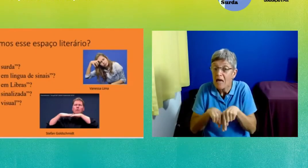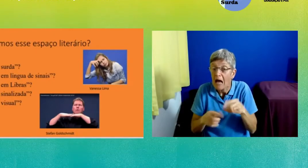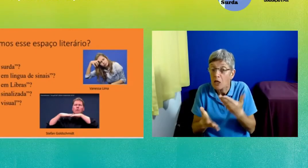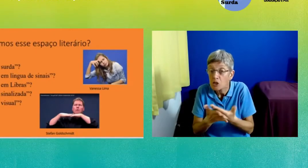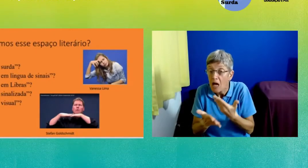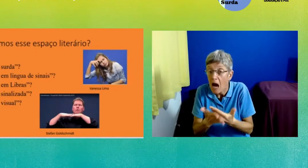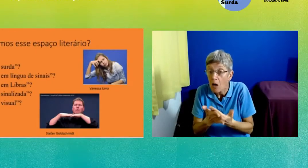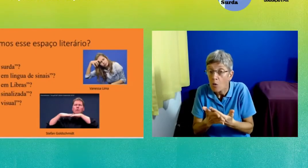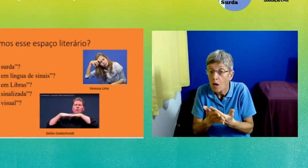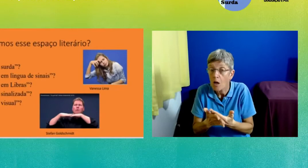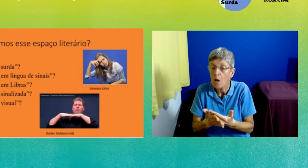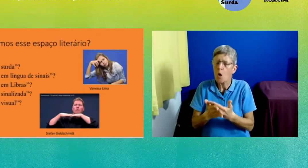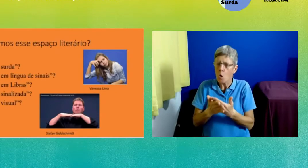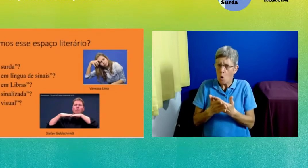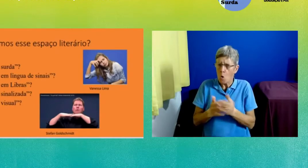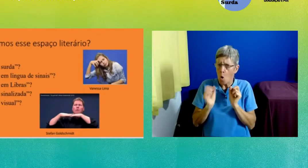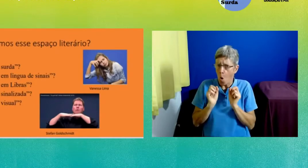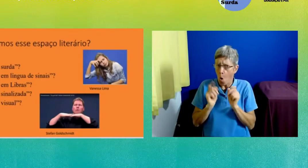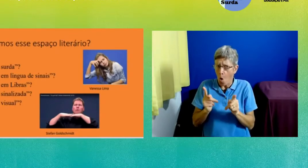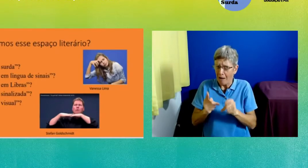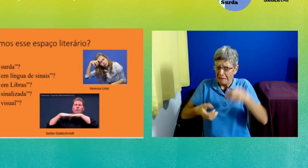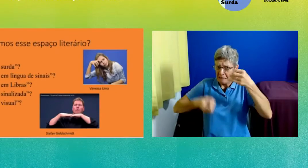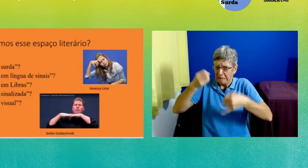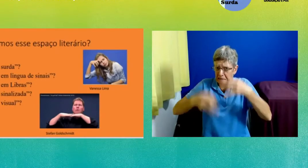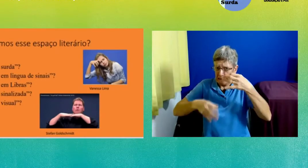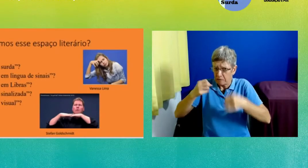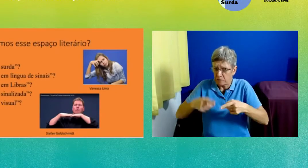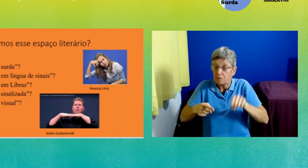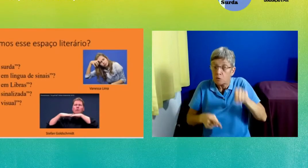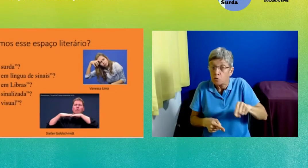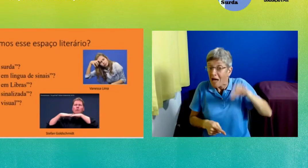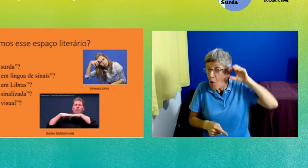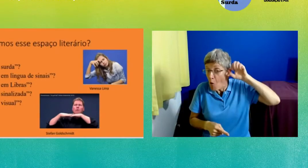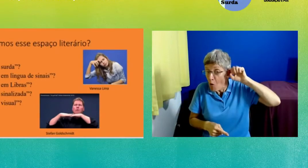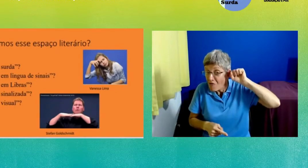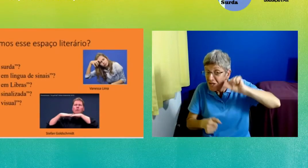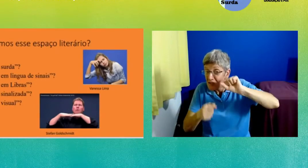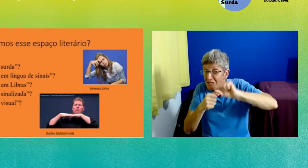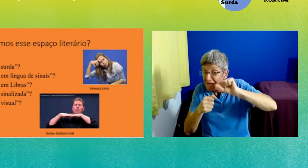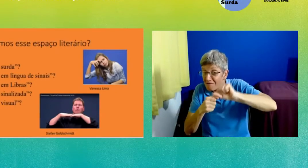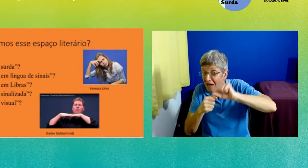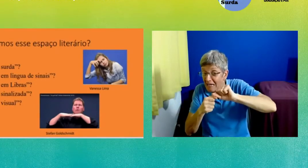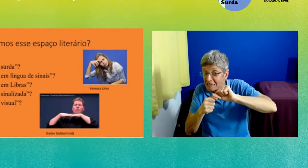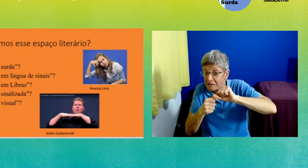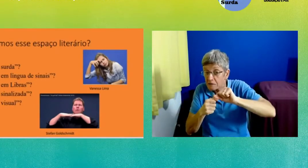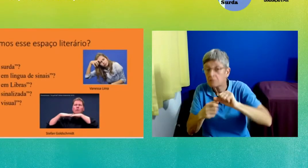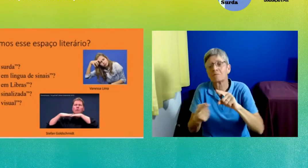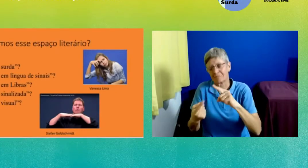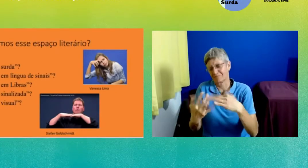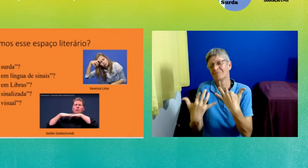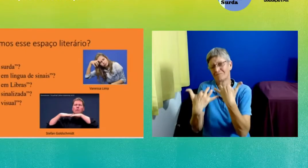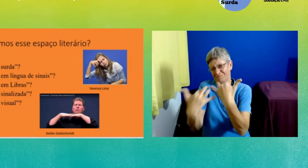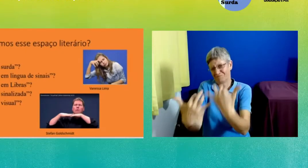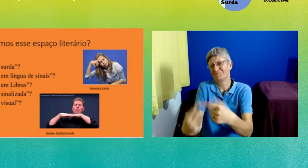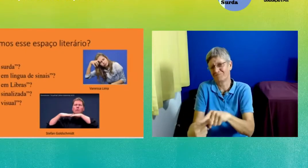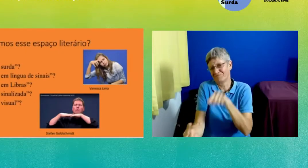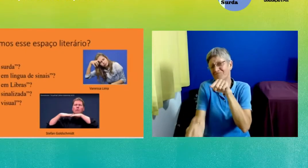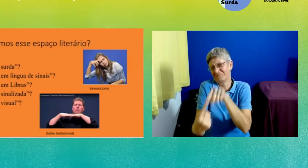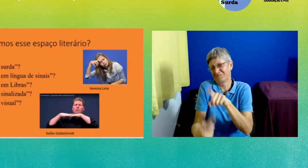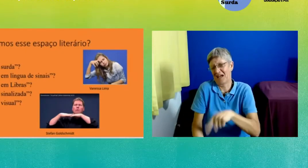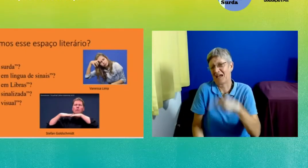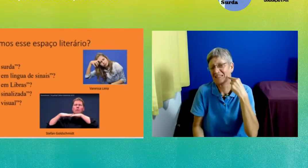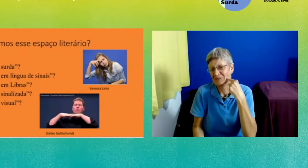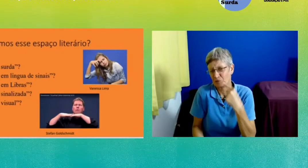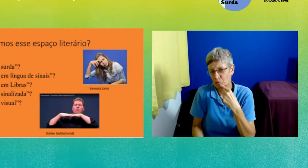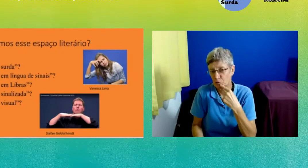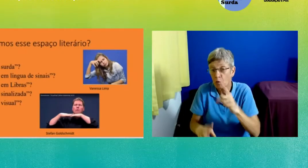história e o surdo está na sala de aula ali, com o surdo na sala de aula e faz aquela tradução, mas foi o ouvinte